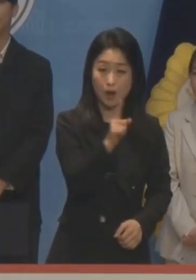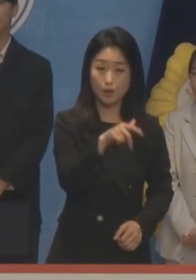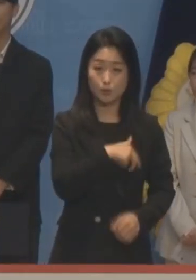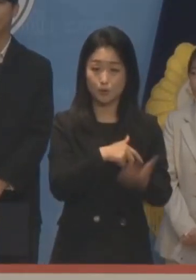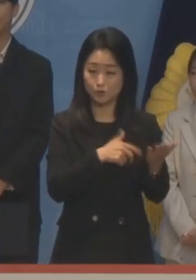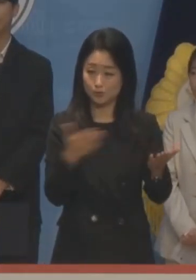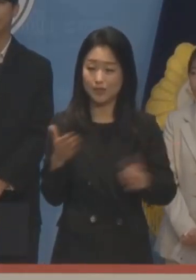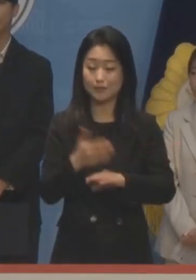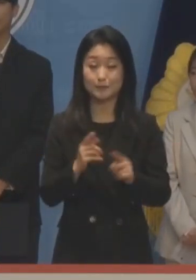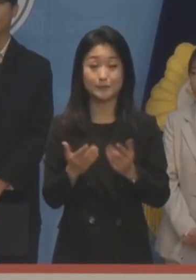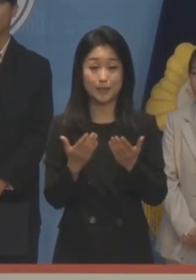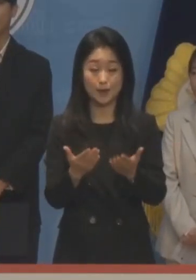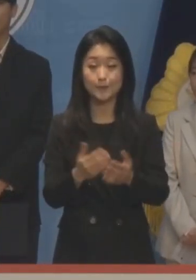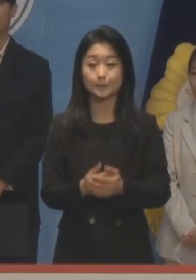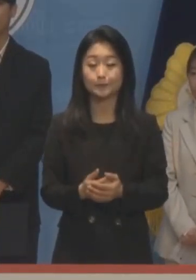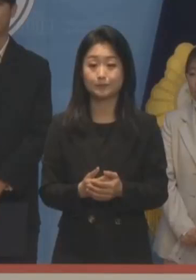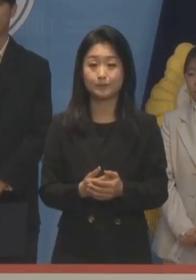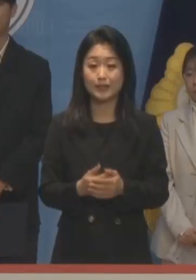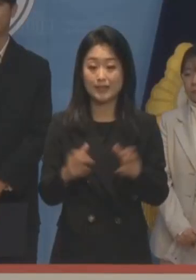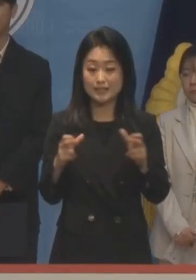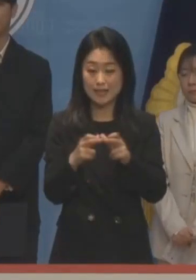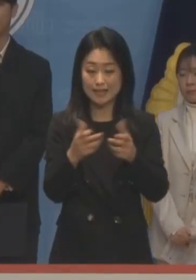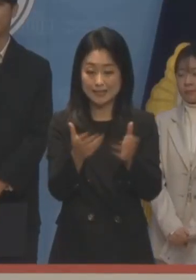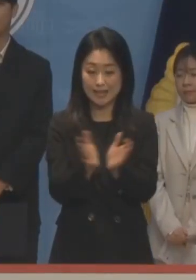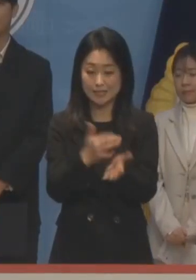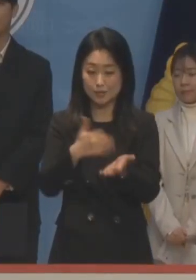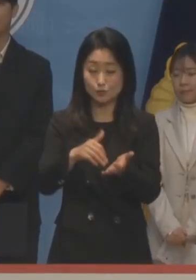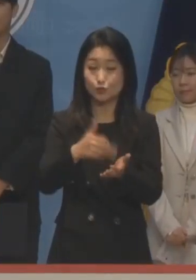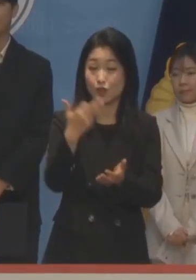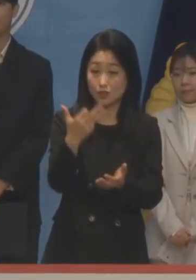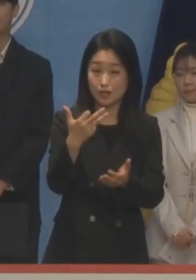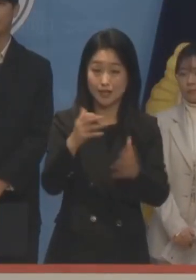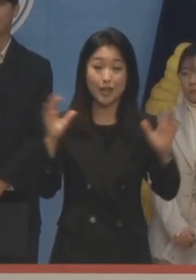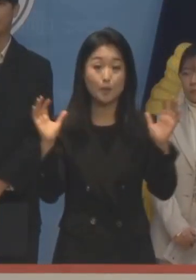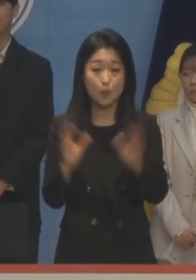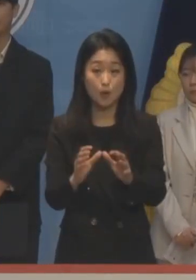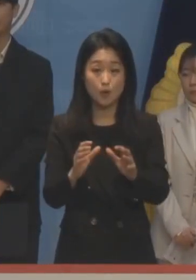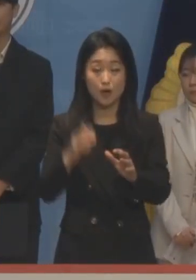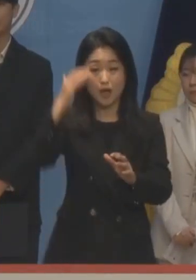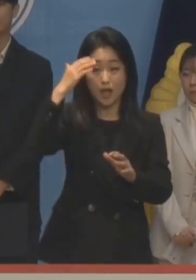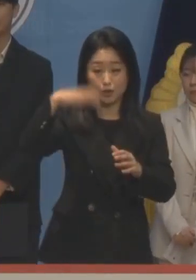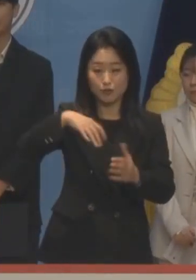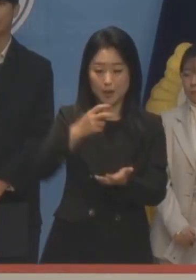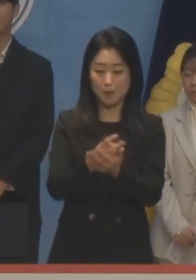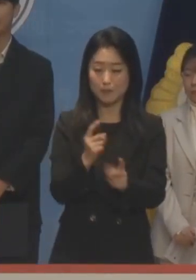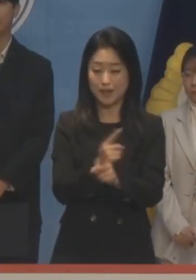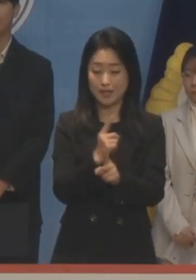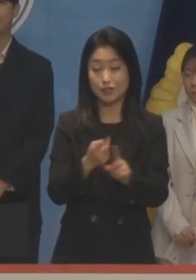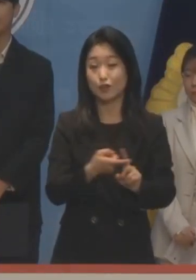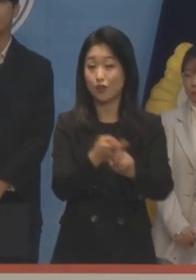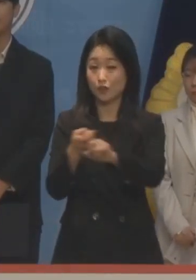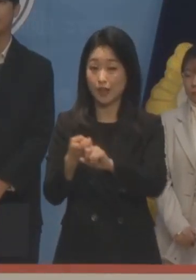감사드립니다. 18개 장애인 단체가 함께 모인 국내법 개정연대는 지난